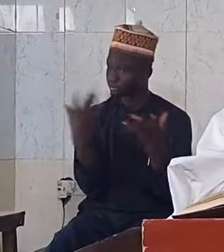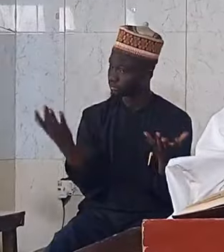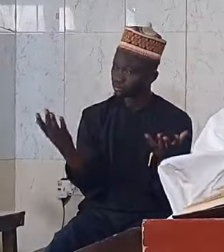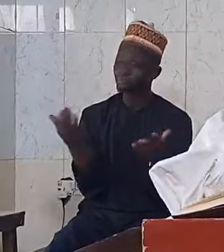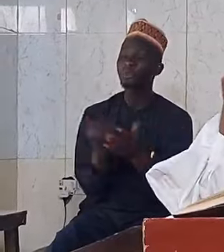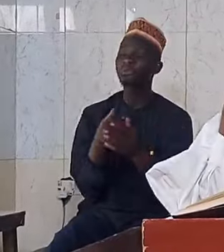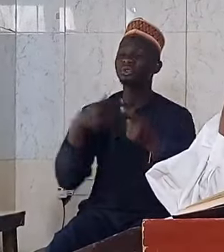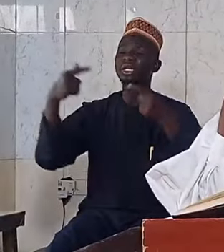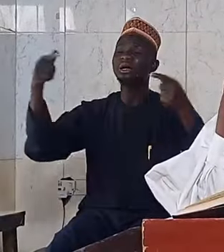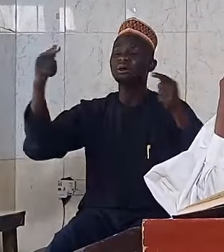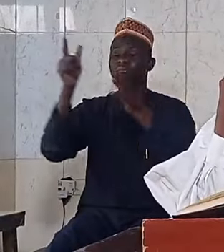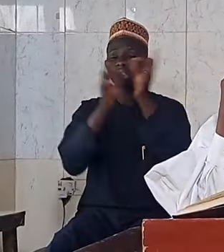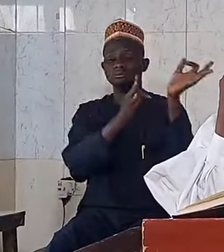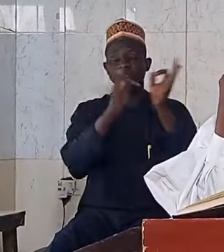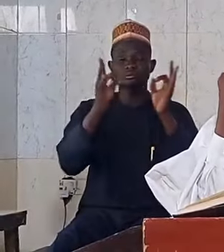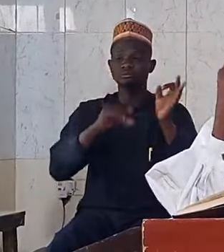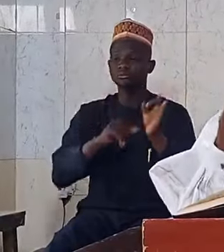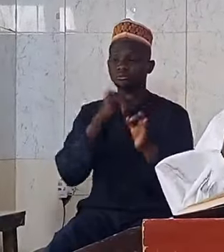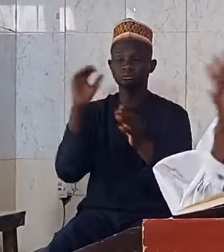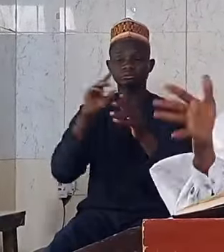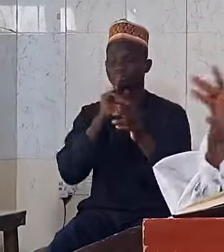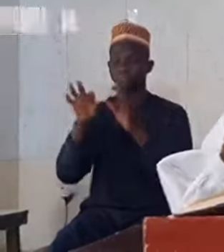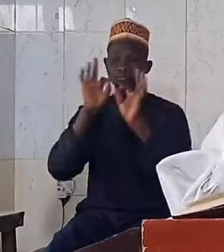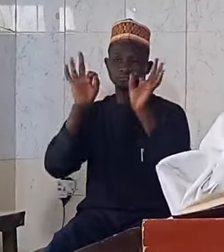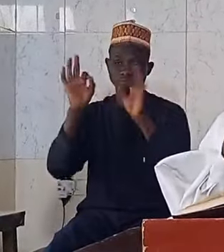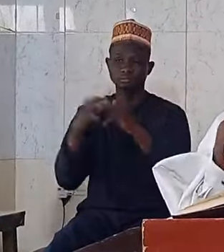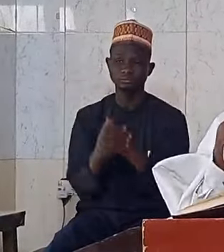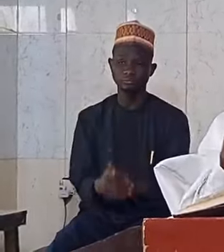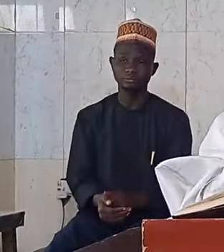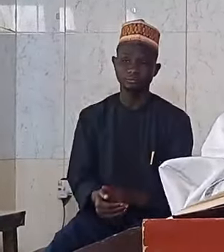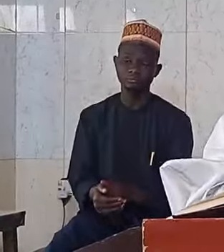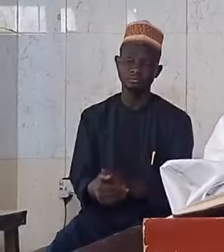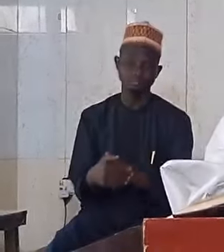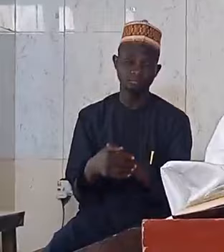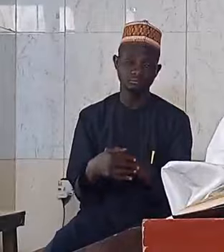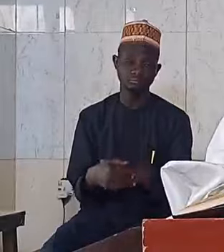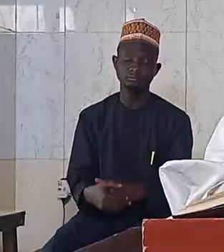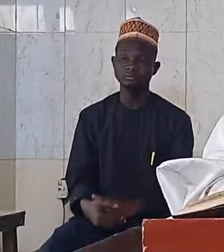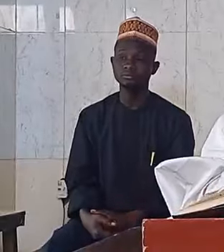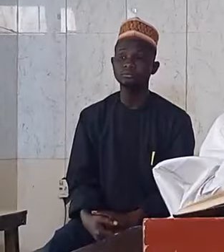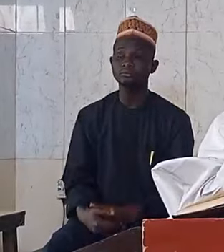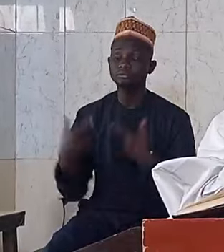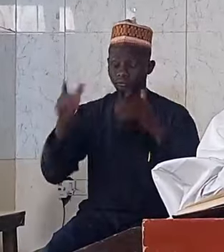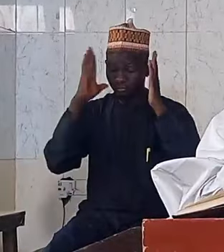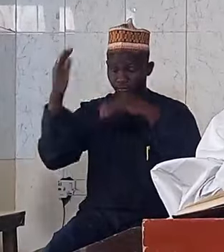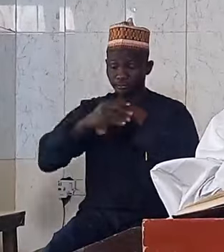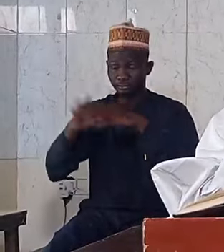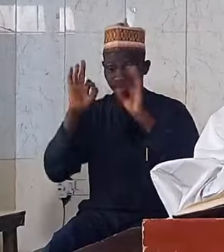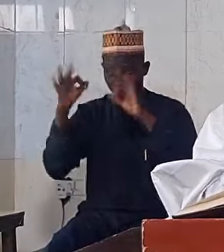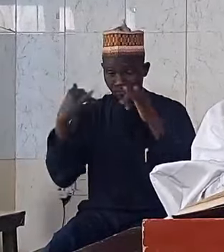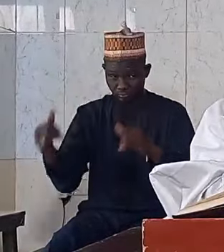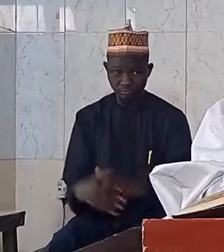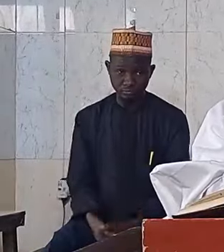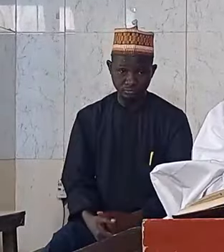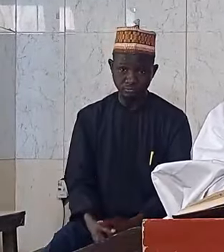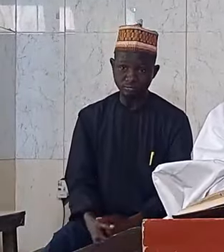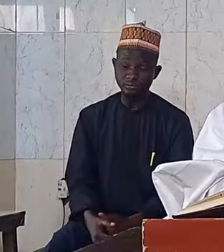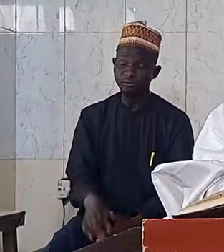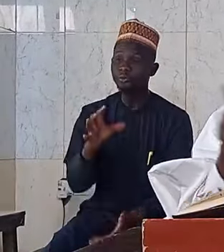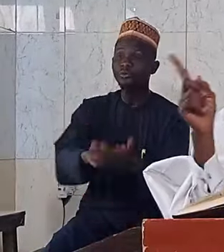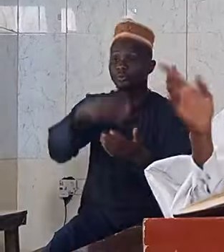أبو؟ يوم فاعلي أكي سفن تاشي شي يسا يدام مرفوئي الظالمي أهلها أما دي ميسام فهمت النهو